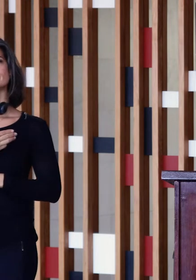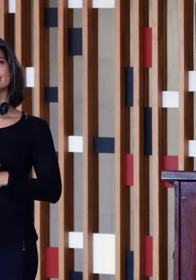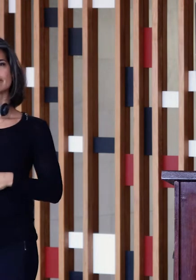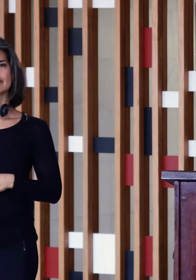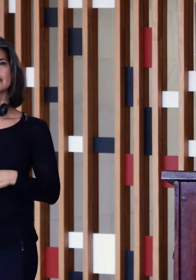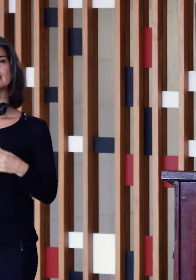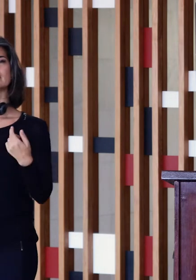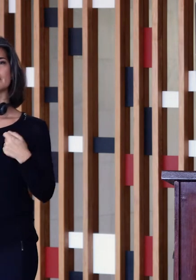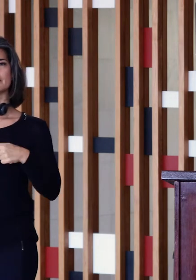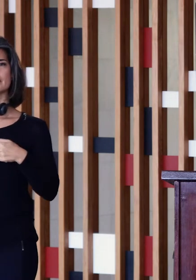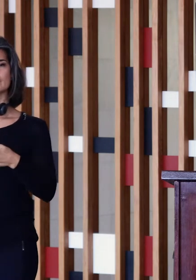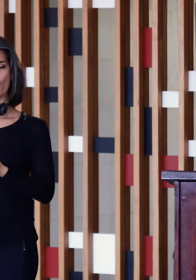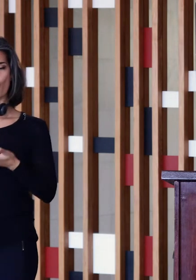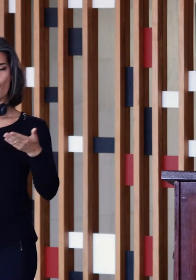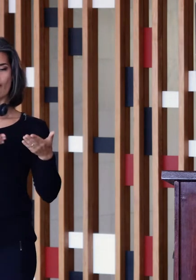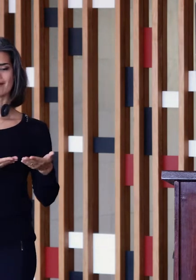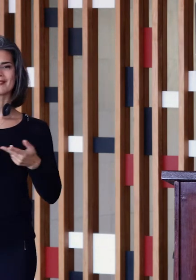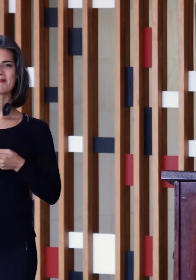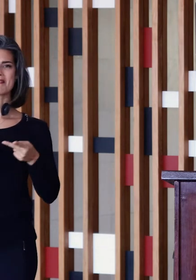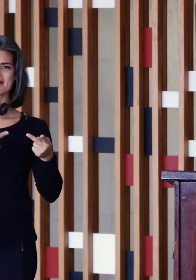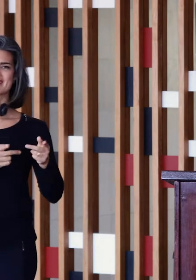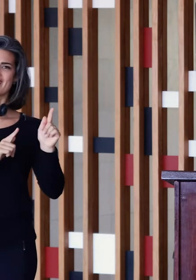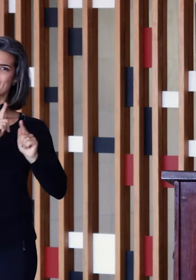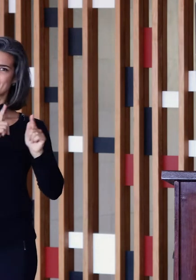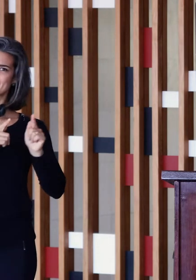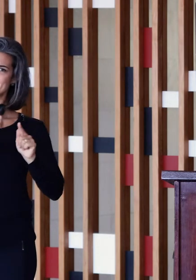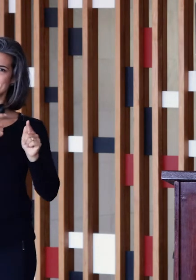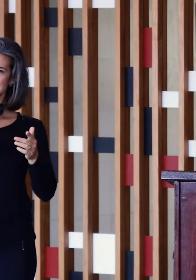convidado a breve visitar o Chile, em breve,